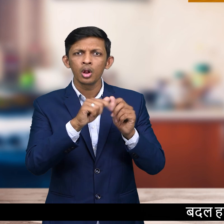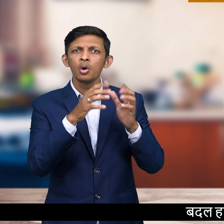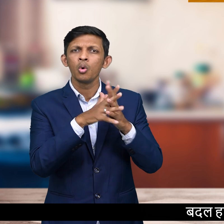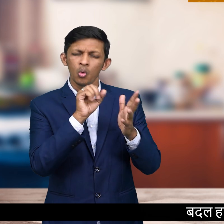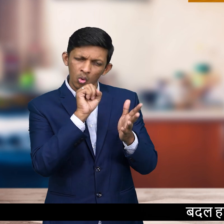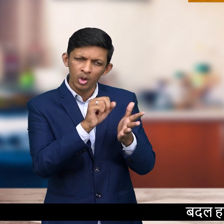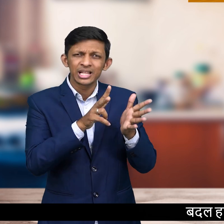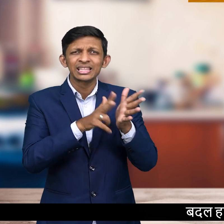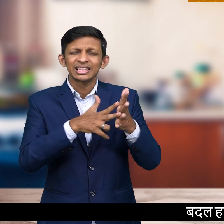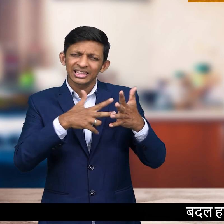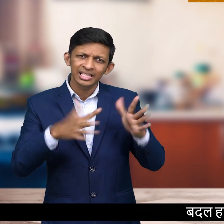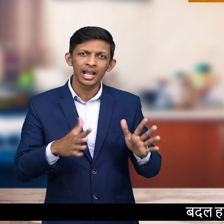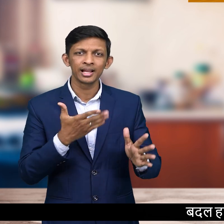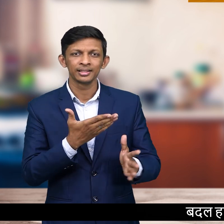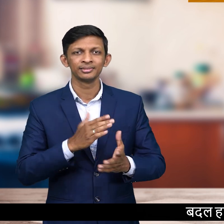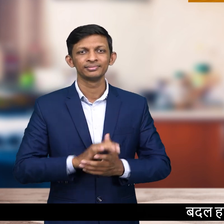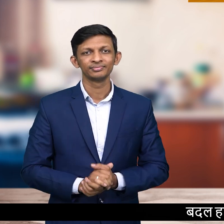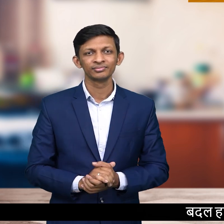बदल हा एक नैसर्गिक नियम आहे.